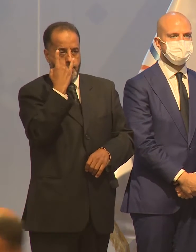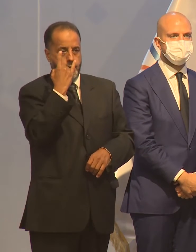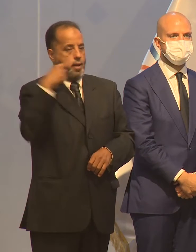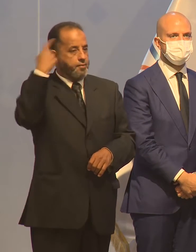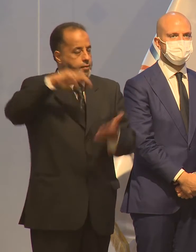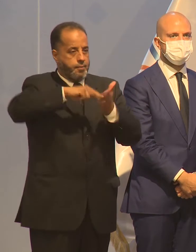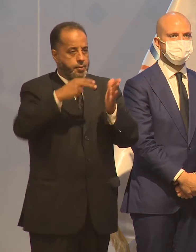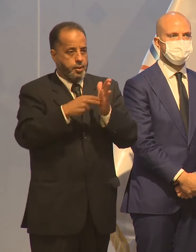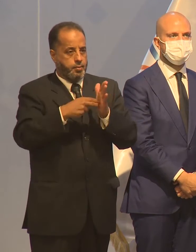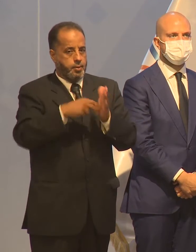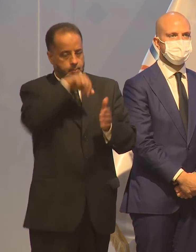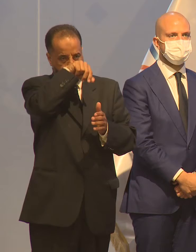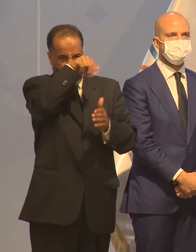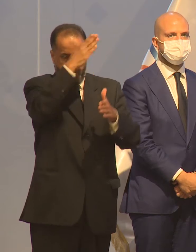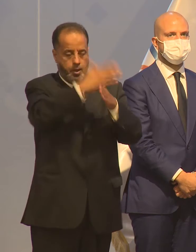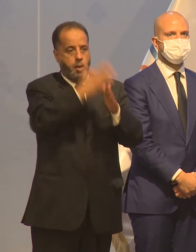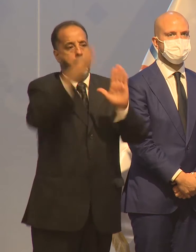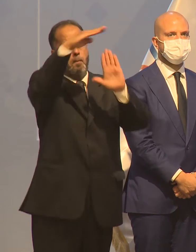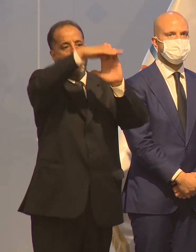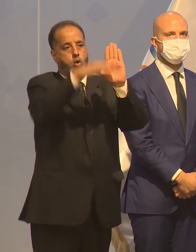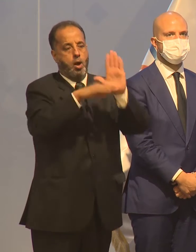يتعلق بالخطة الأمنية الموضوعة